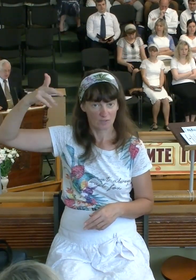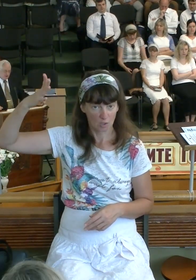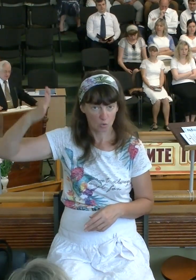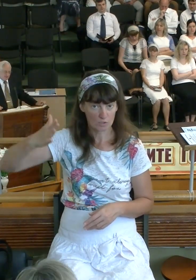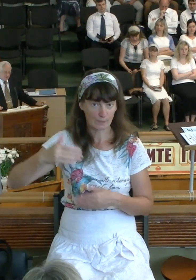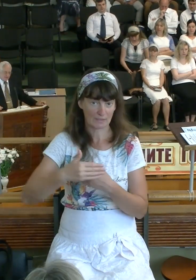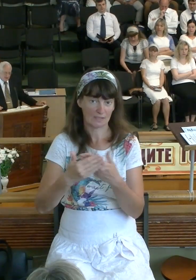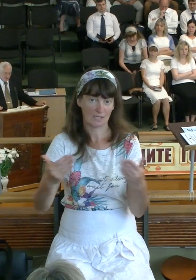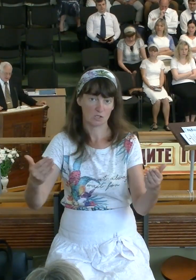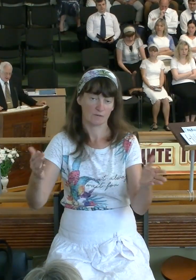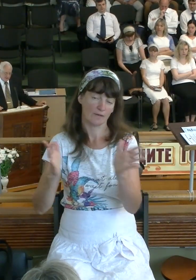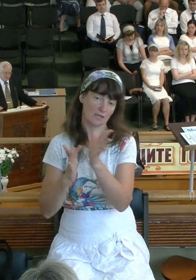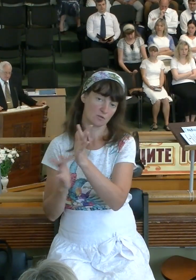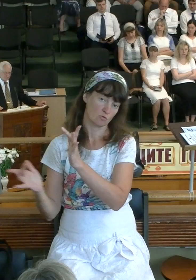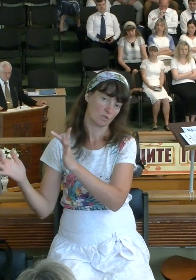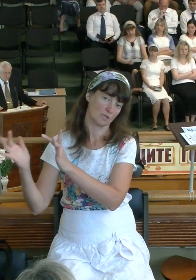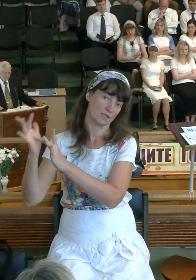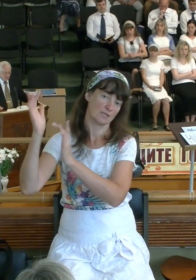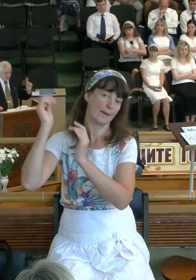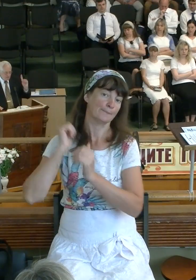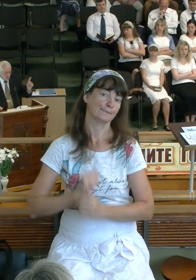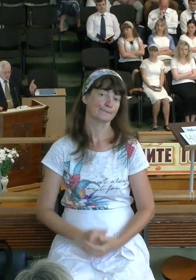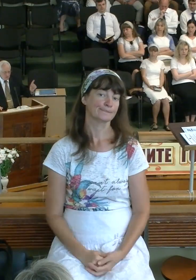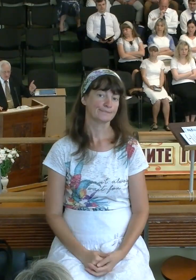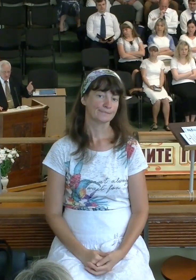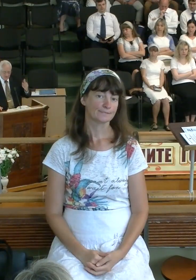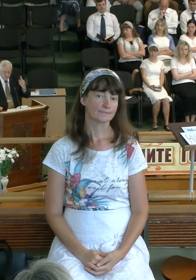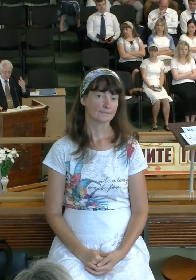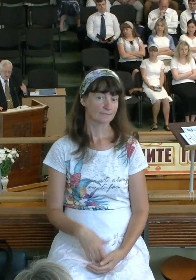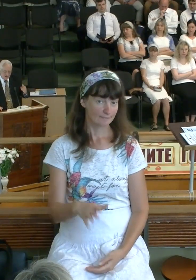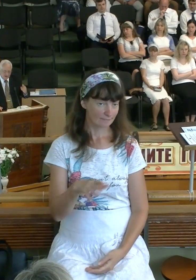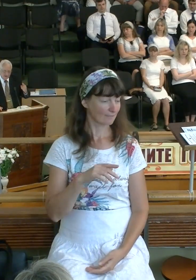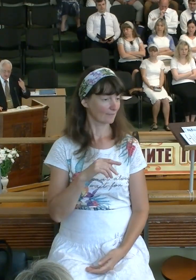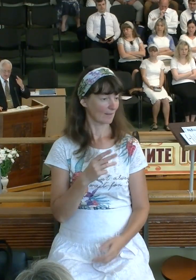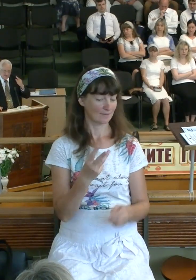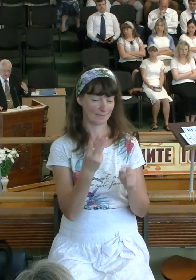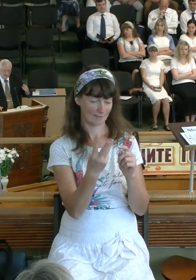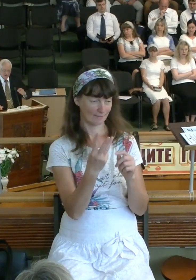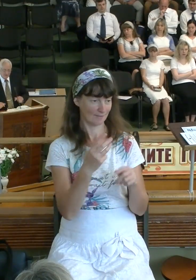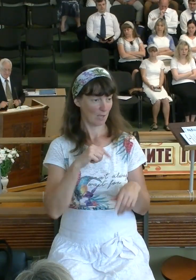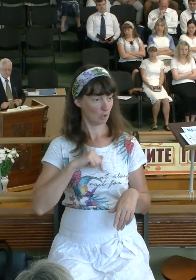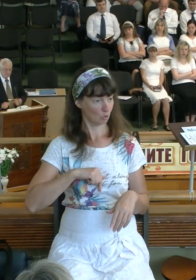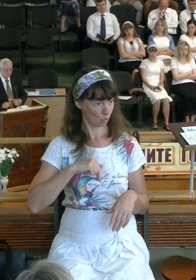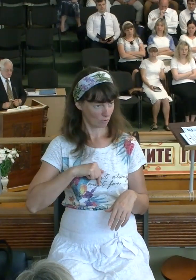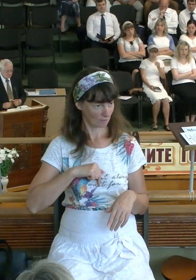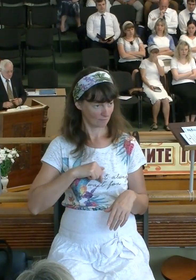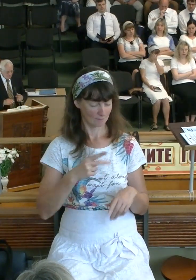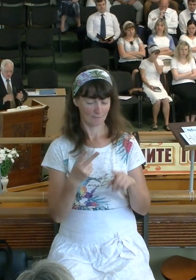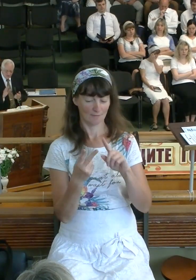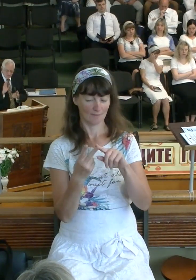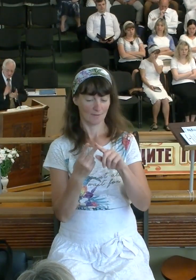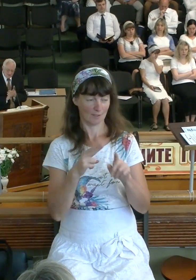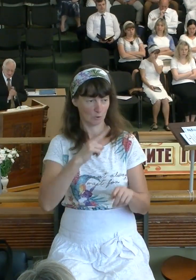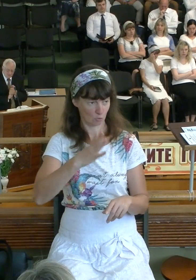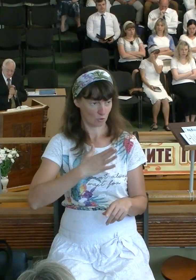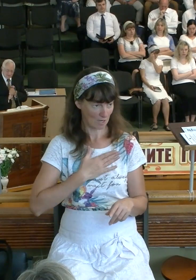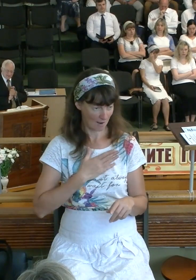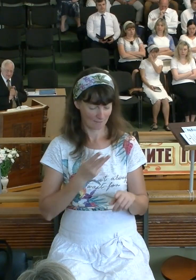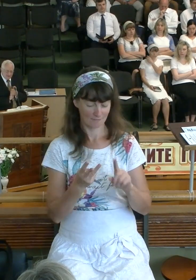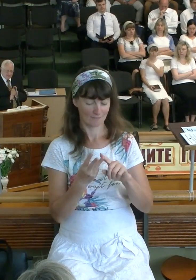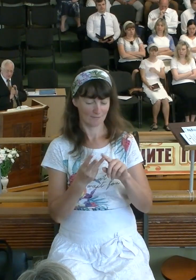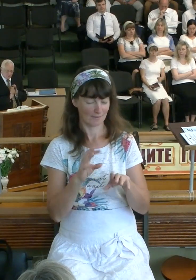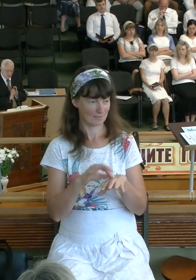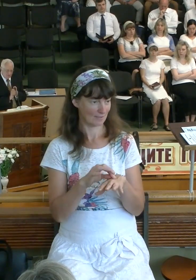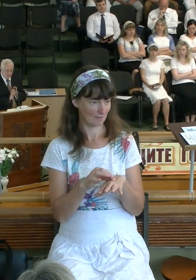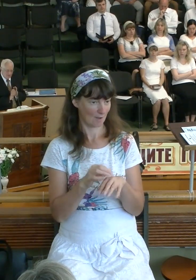пришествие Господа Иисуса Христа. Дух, душа, тело. У каждого из